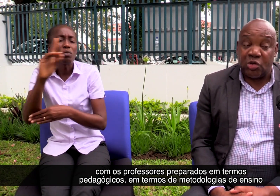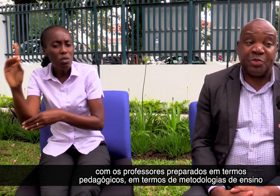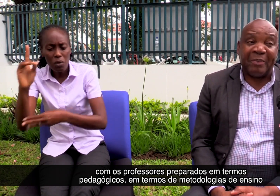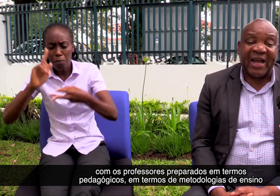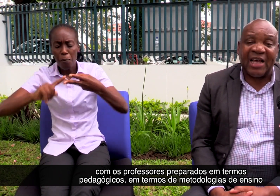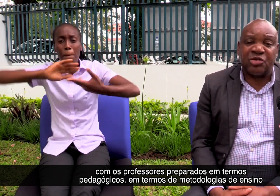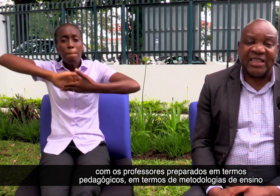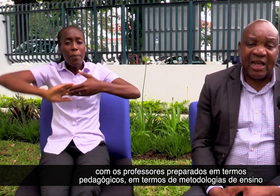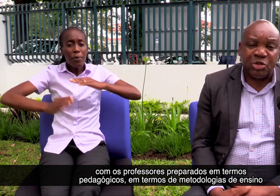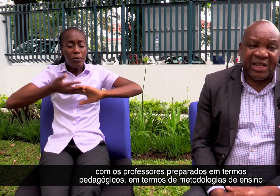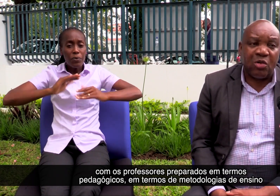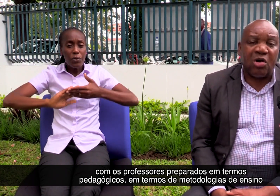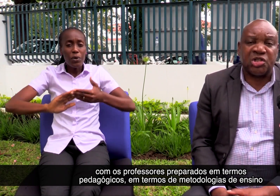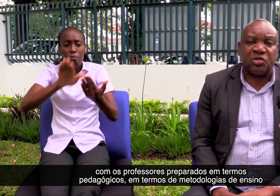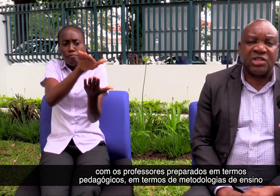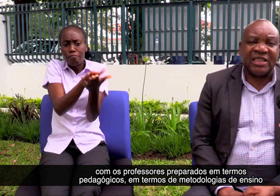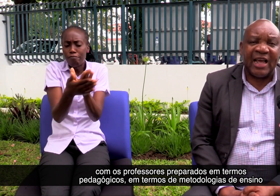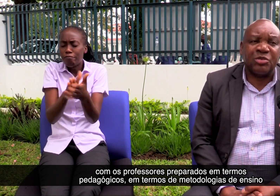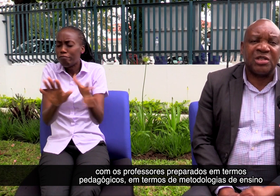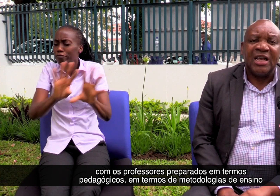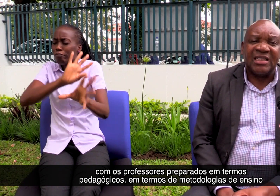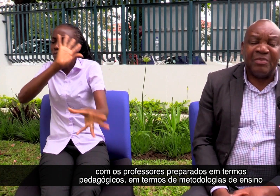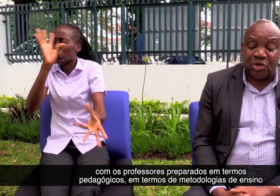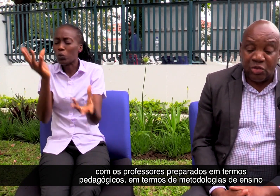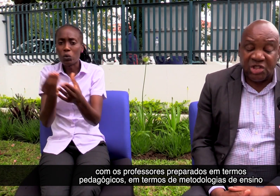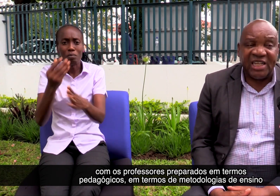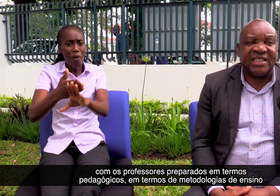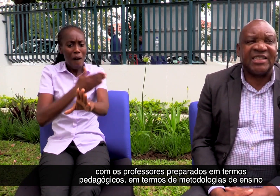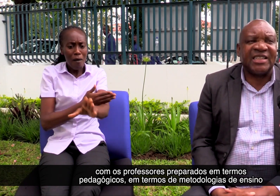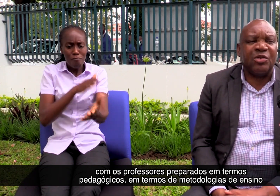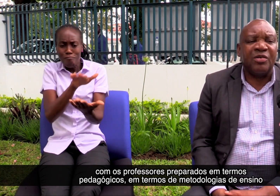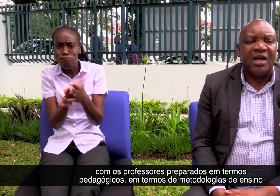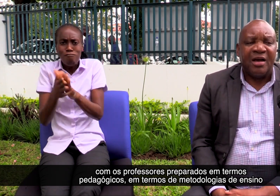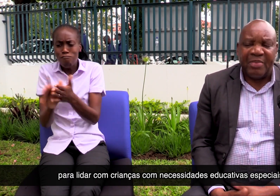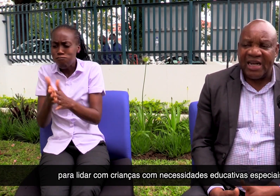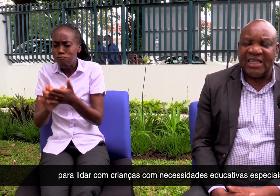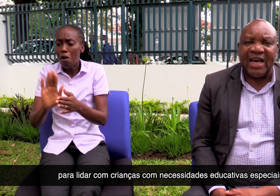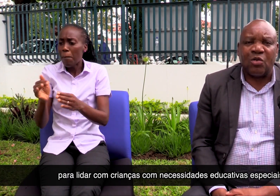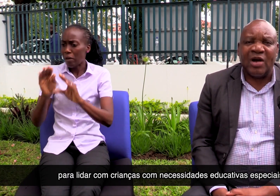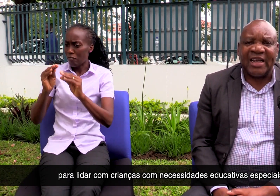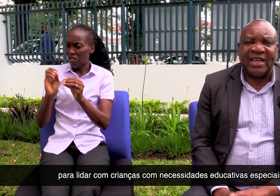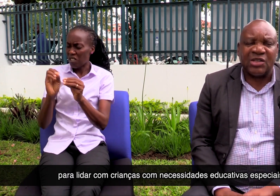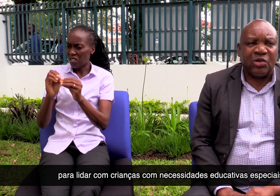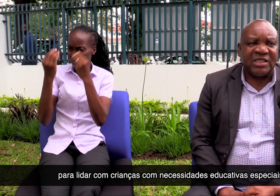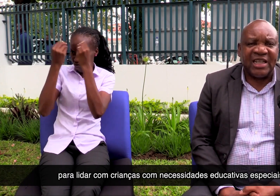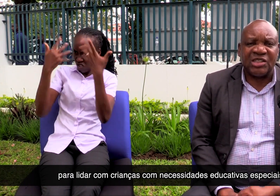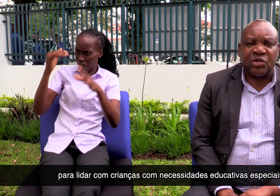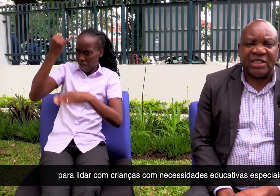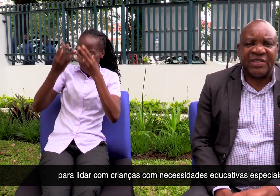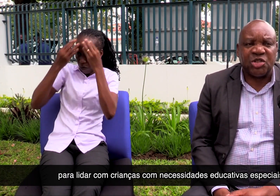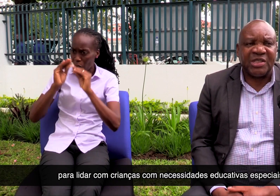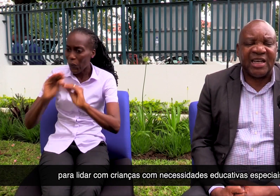os professores preparados em termos pedagógicos, em termos de metodologias de ensino, para lidar com a criança com